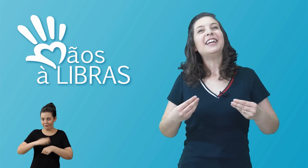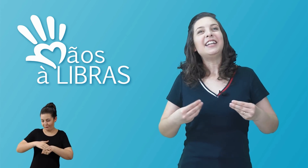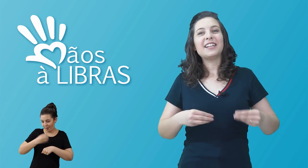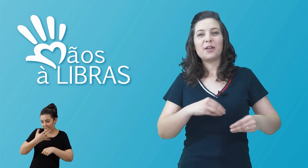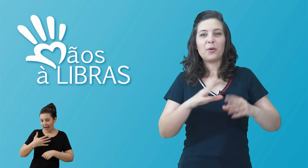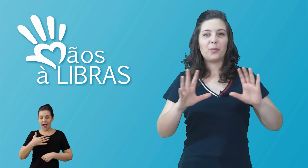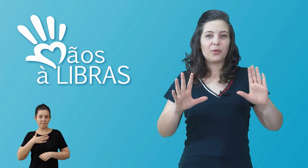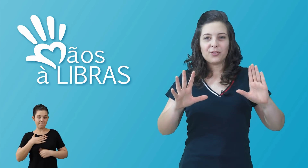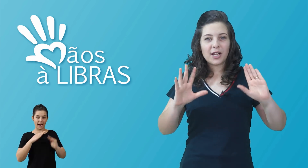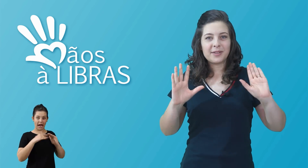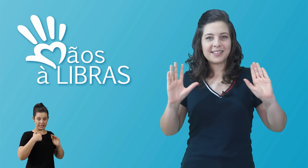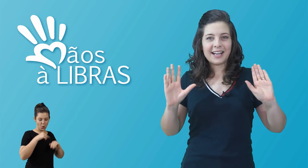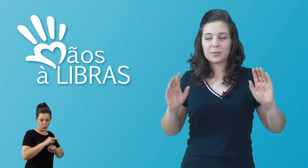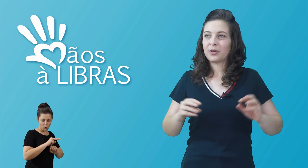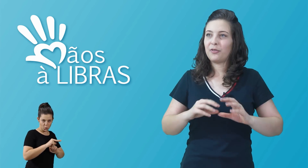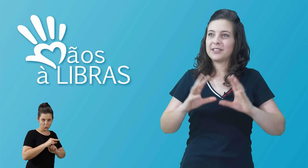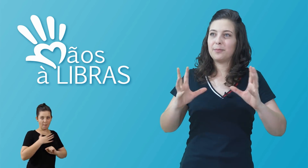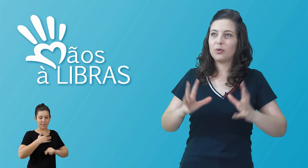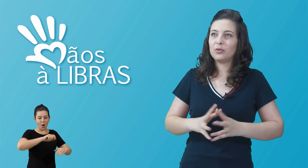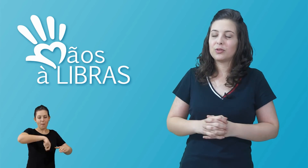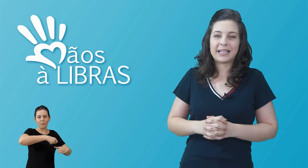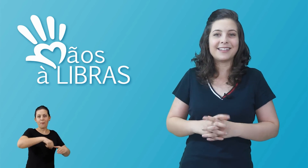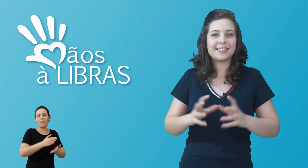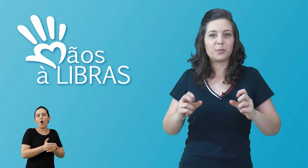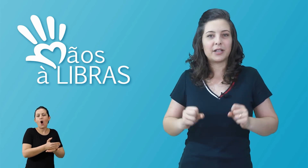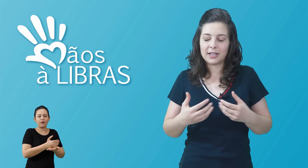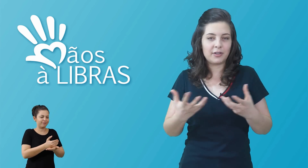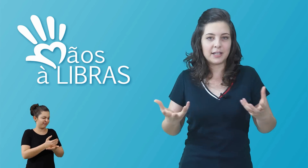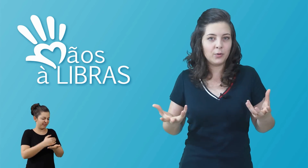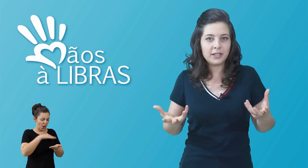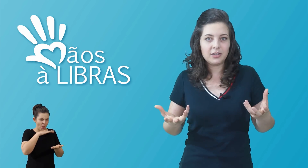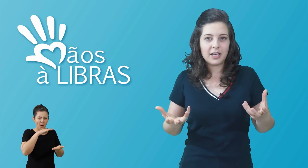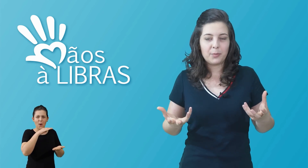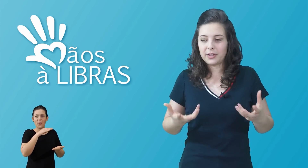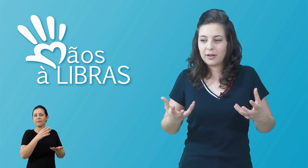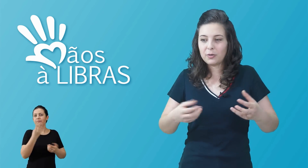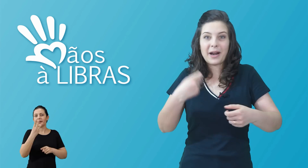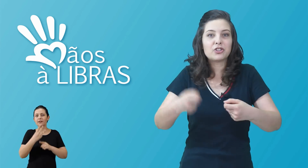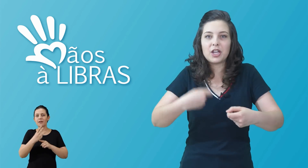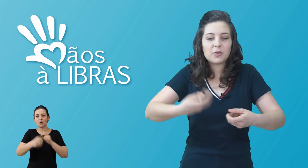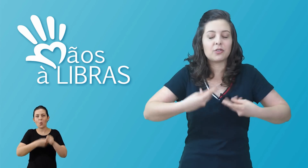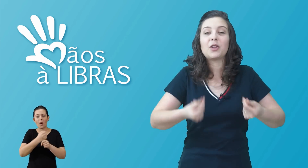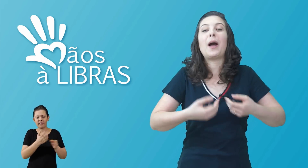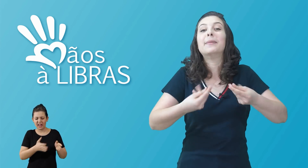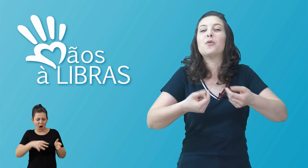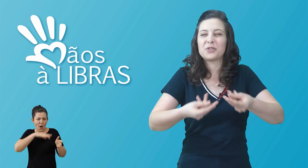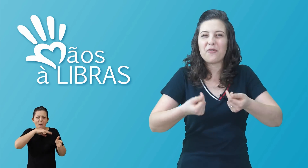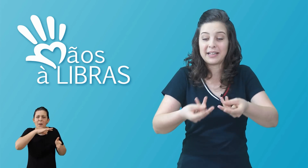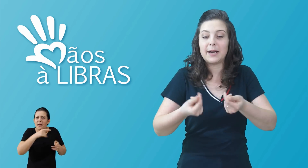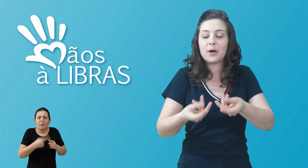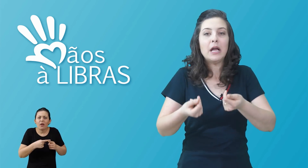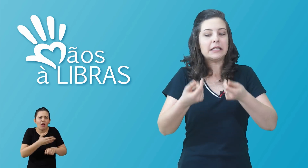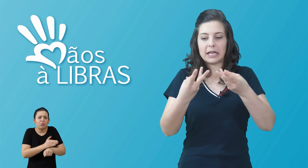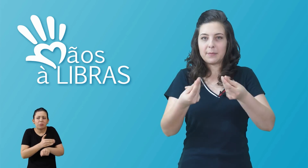também. E assim, meu bolo sai uma desgraça, porque eu quero fazer bolo 3 vezes por ano. Vai ser ruim, porque eu não pratico isso, eu não tenho a mão. O